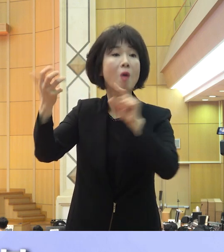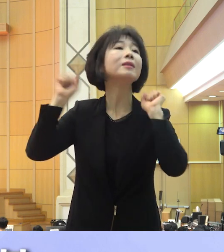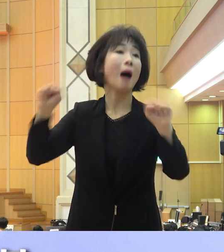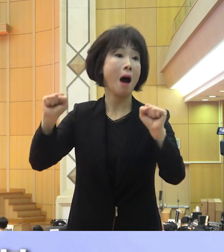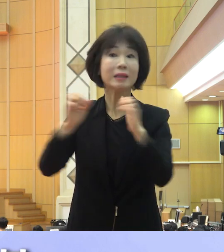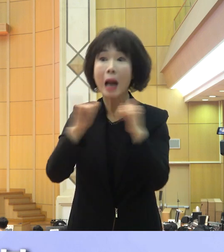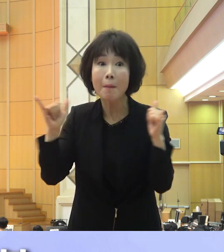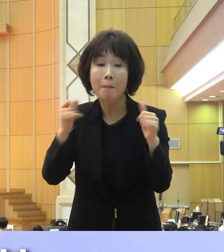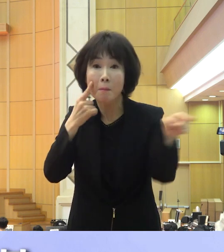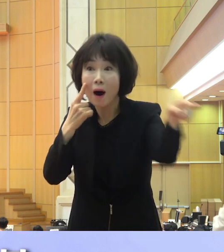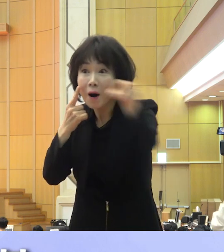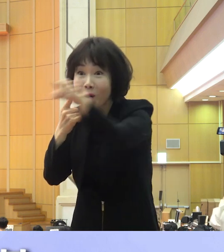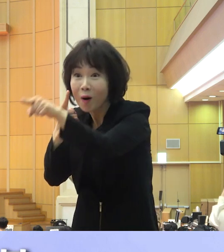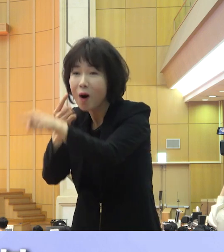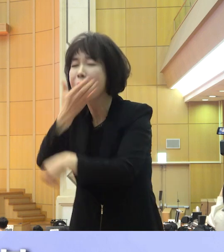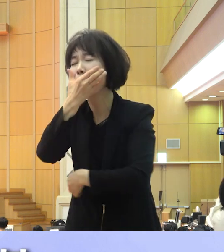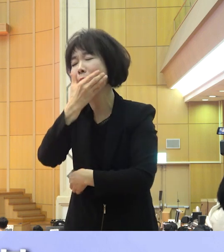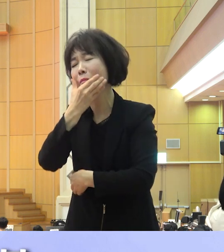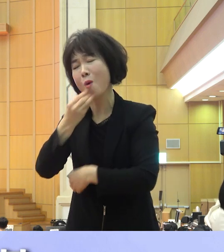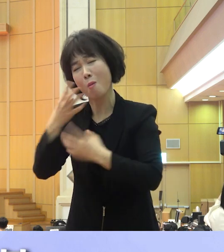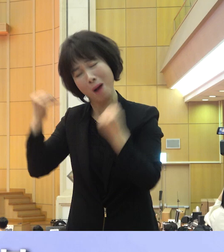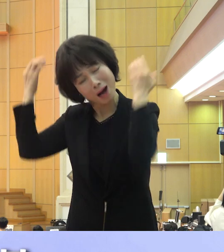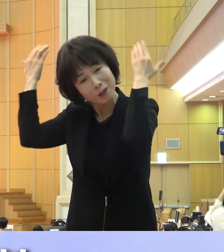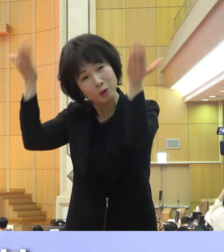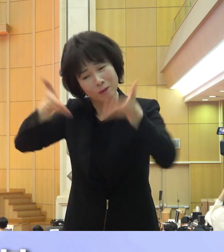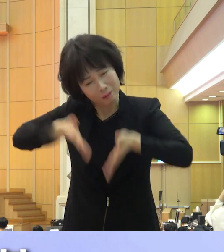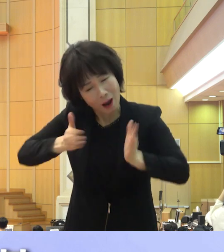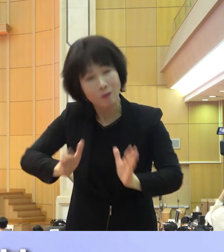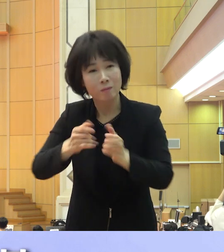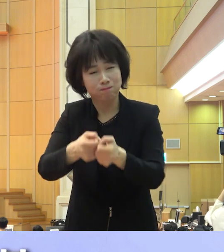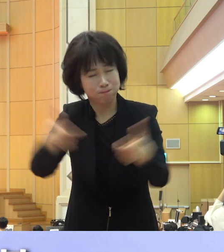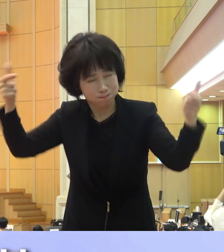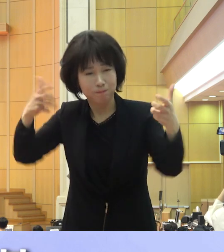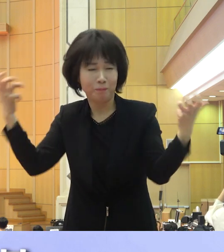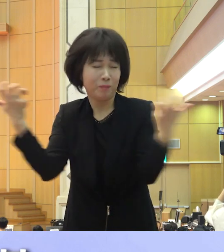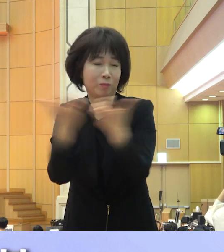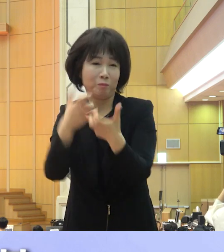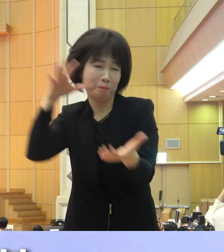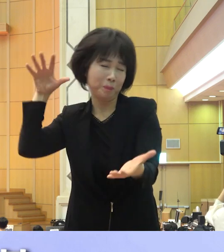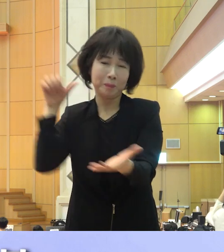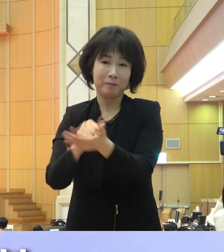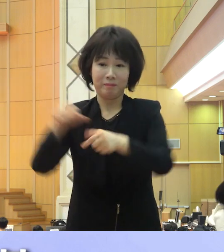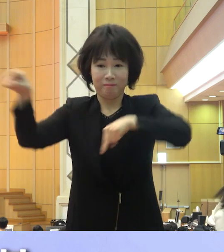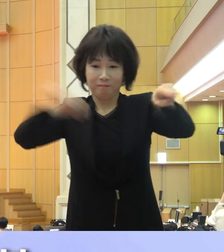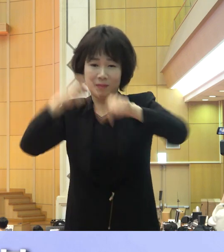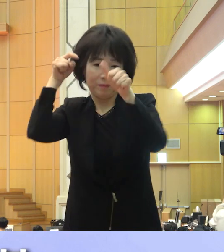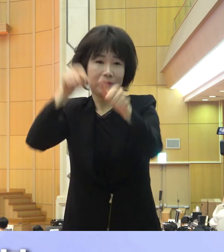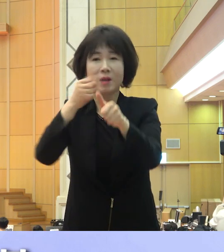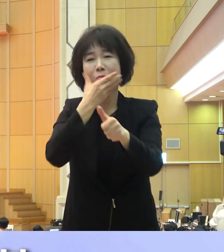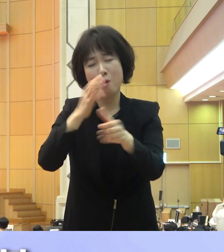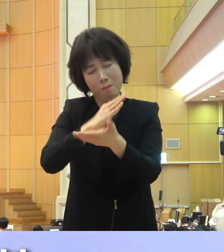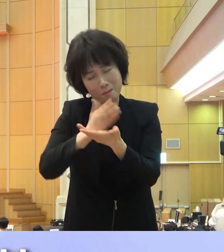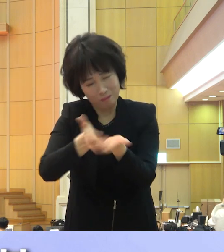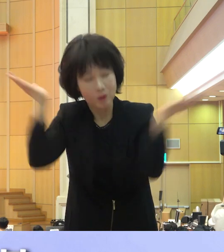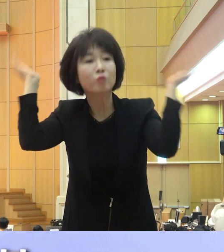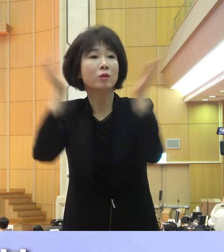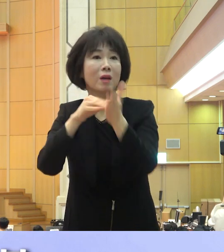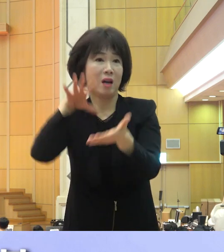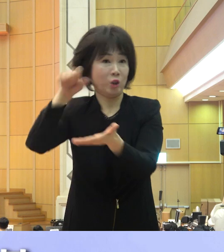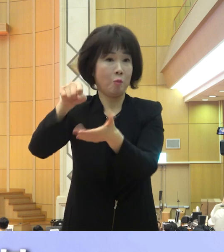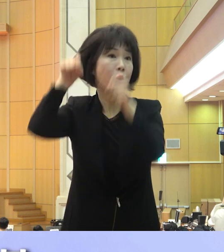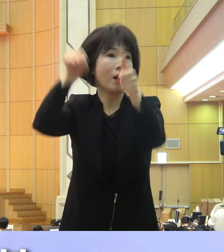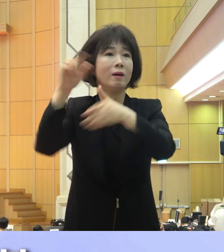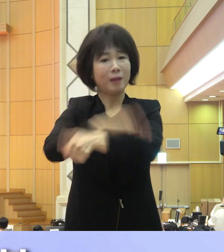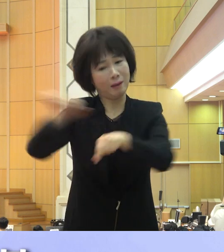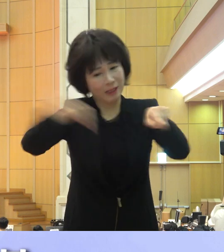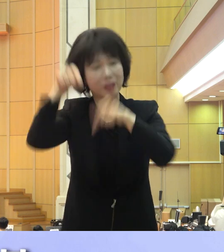그런 사람에게 복을 주어서 생육하고 번성하고 충만하라,